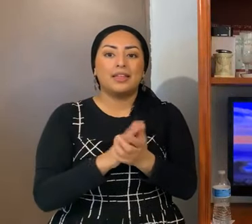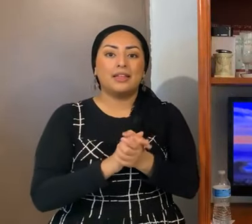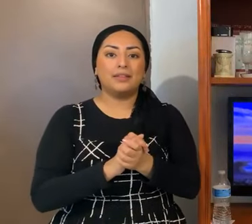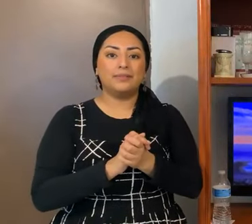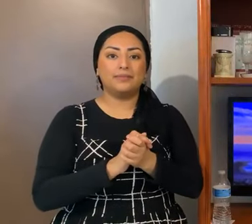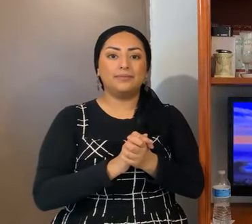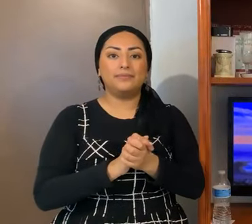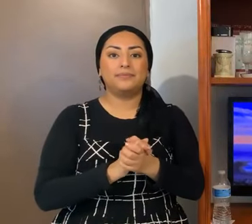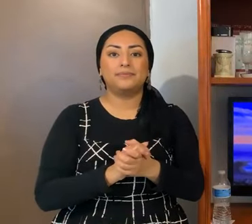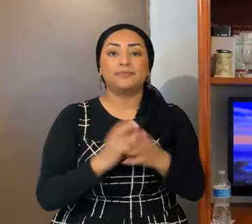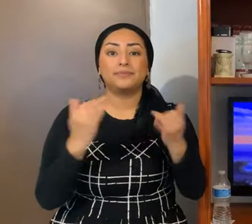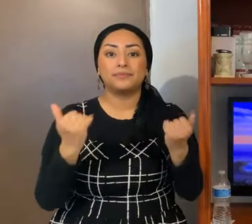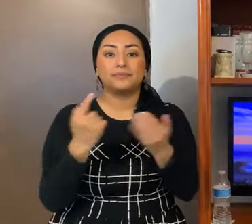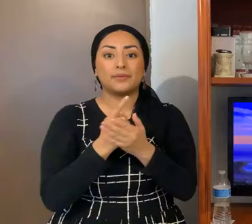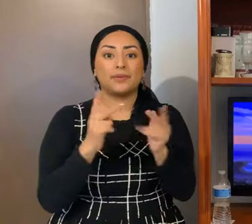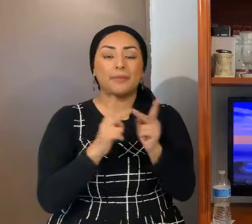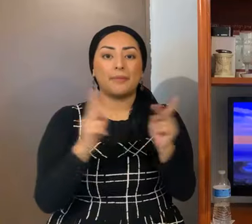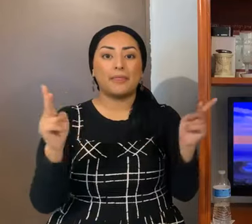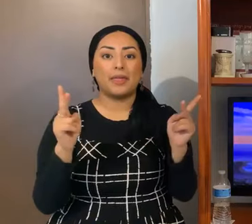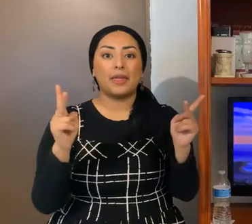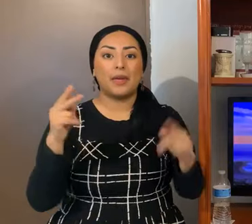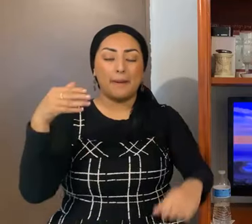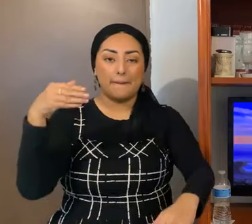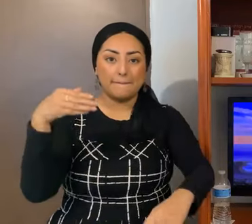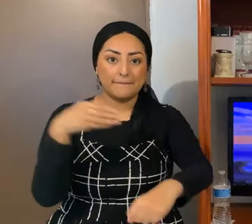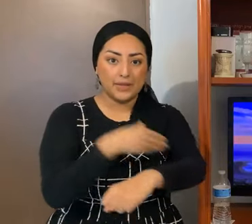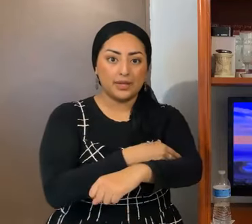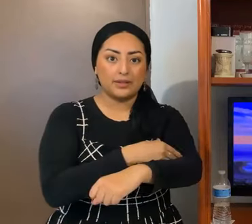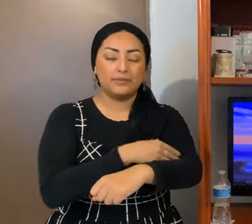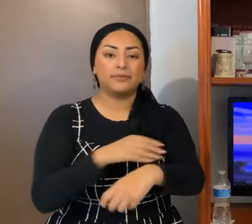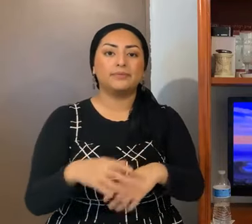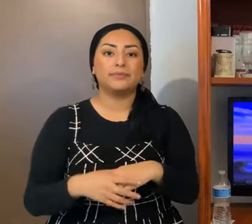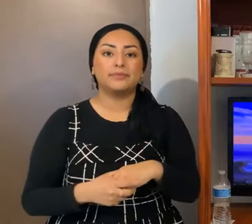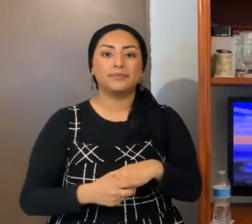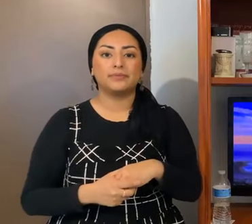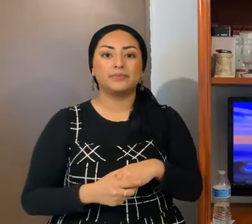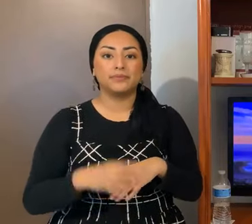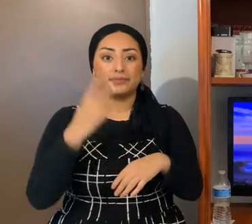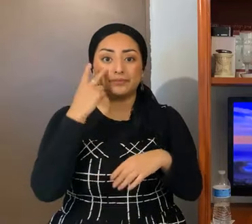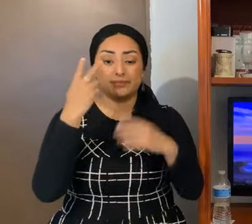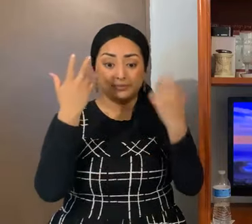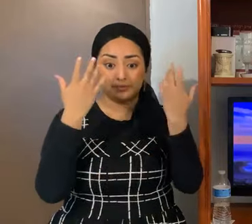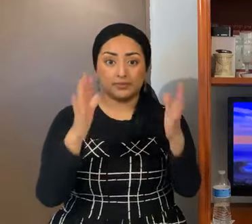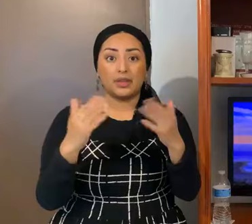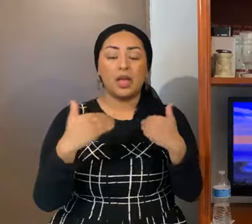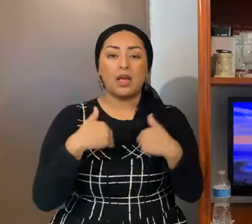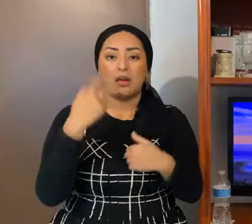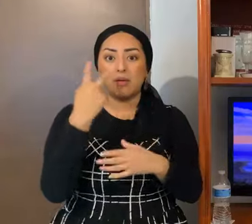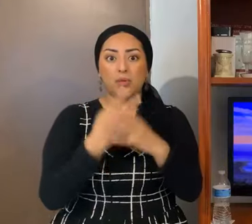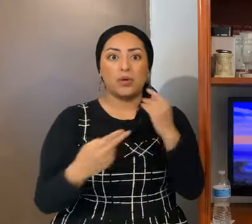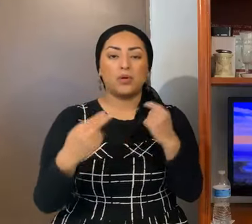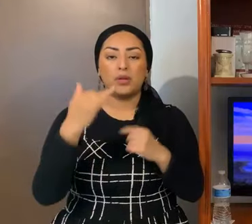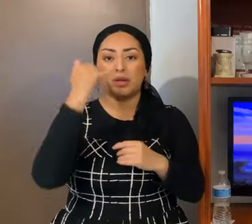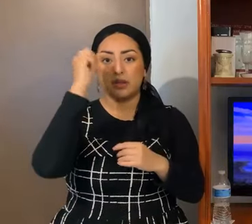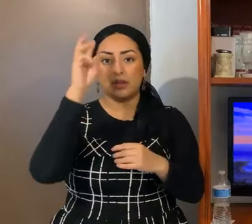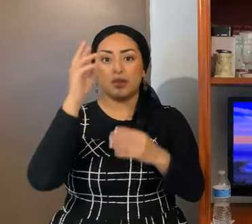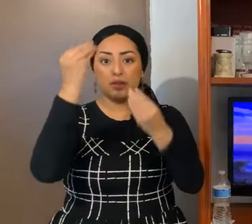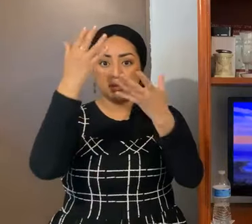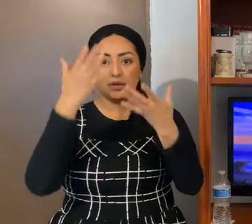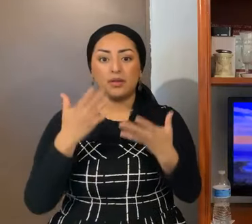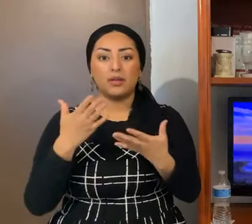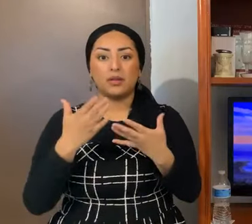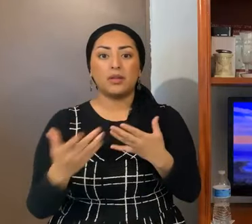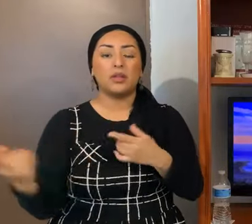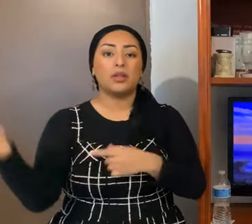tefilá. Esta parashá es fuerte y esta haftará es fuerte, pero ya lo vimos, tenemos las dos opciones. Yahshua nos dice Yom